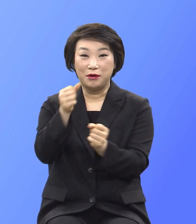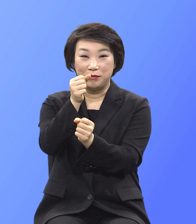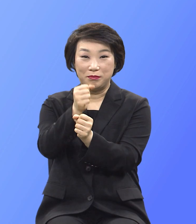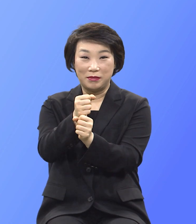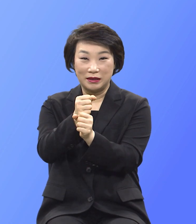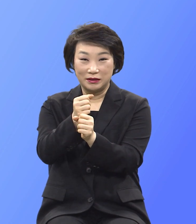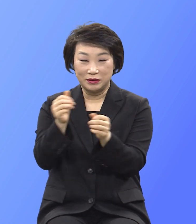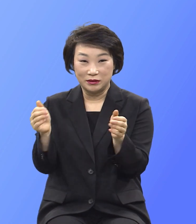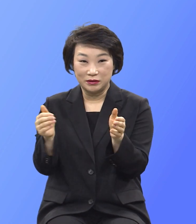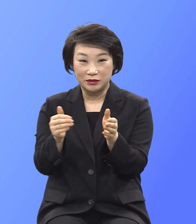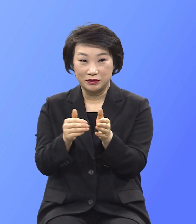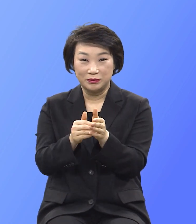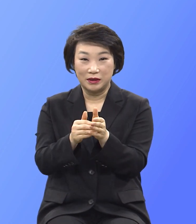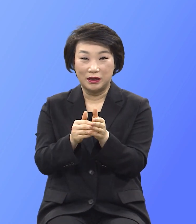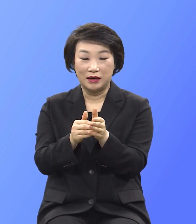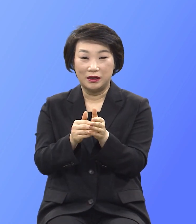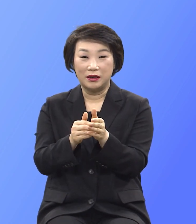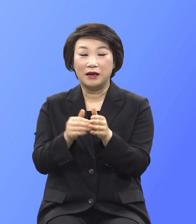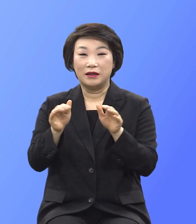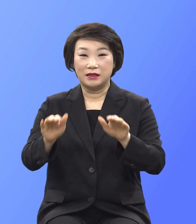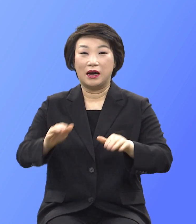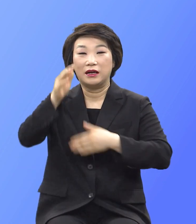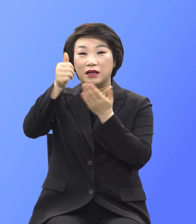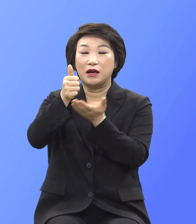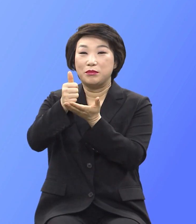인간도 하나님이